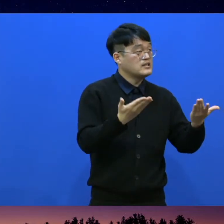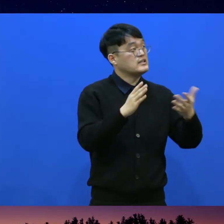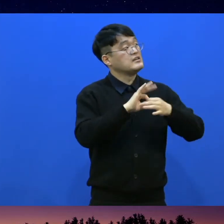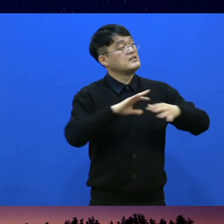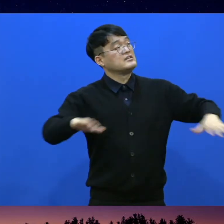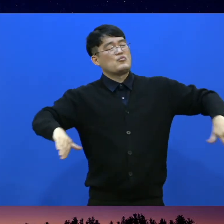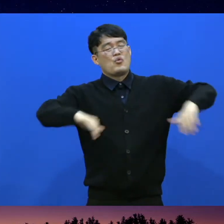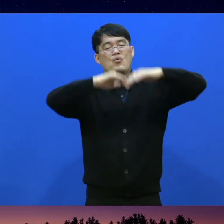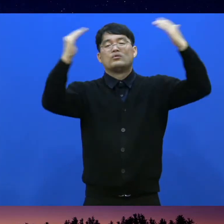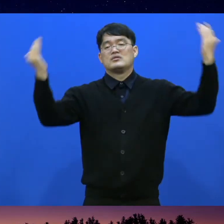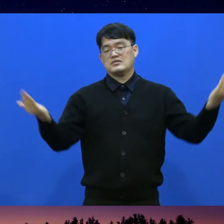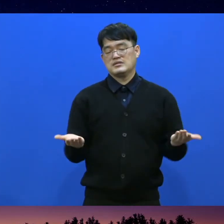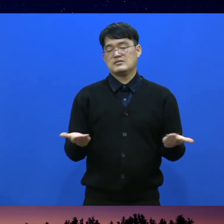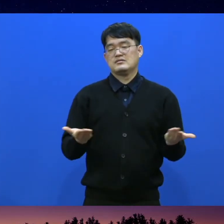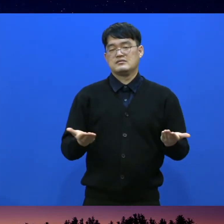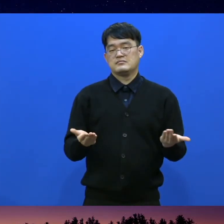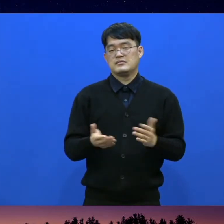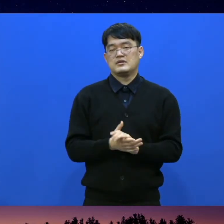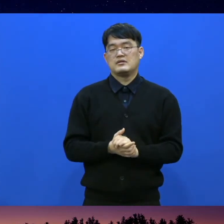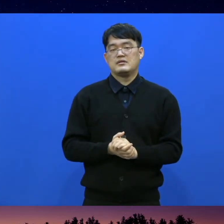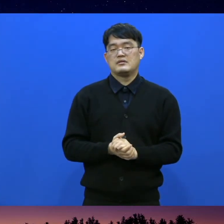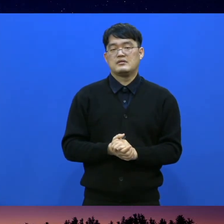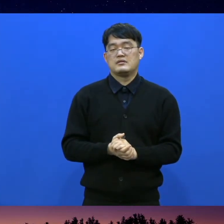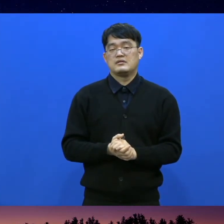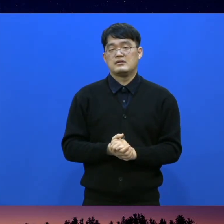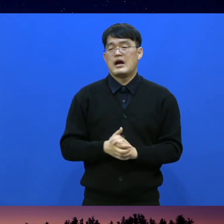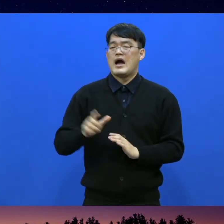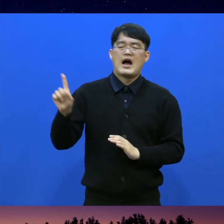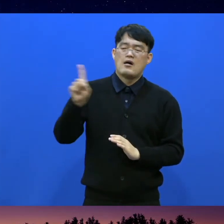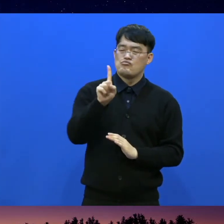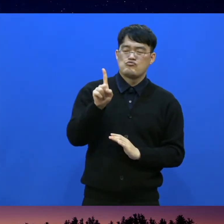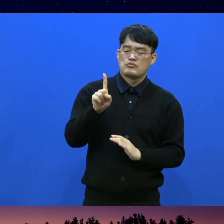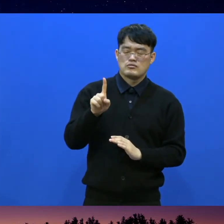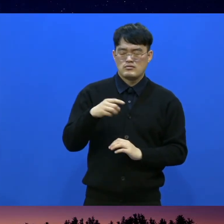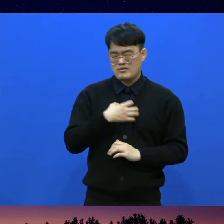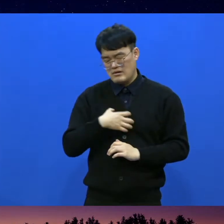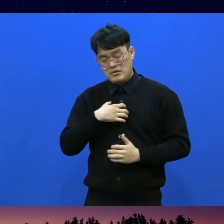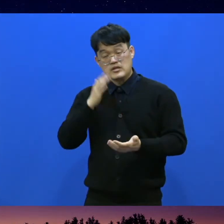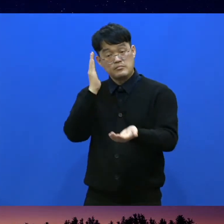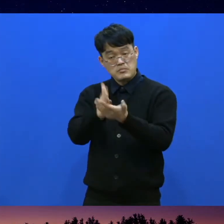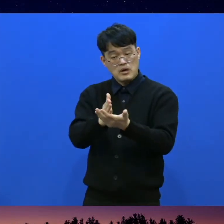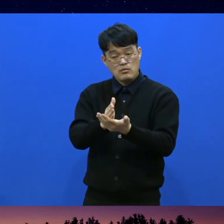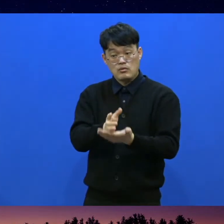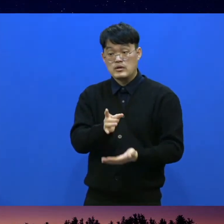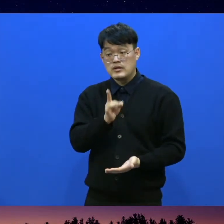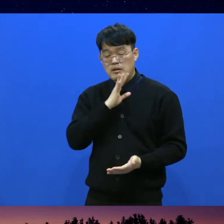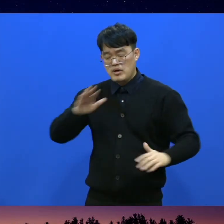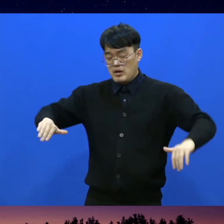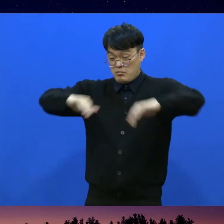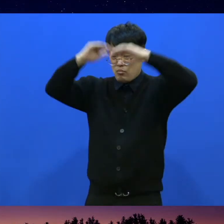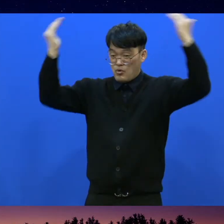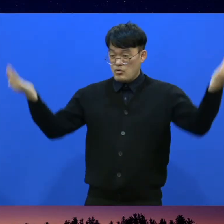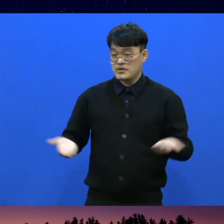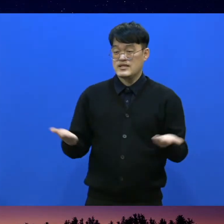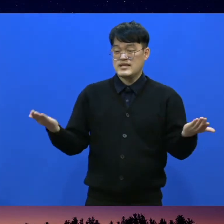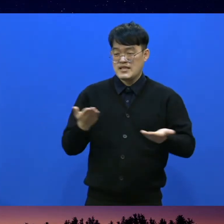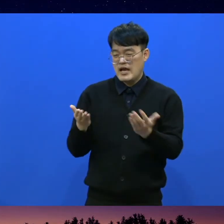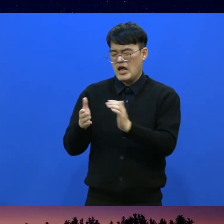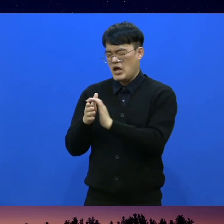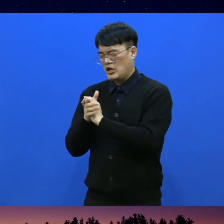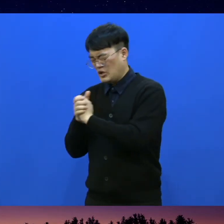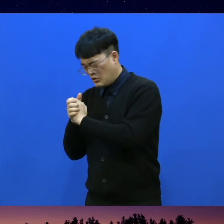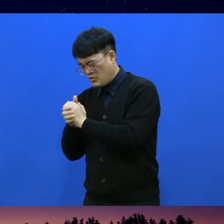everything. 자, 아무것도 염려하지 말고 다만 모든 일에 기도와 간구를 했어요. 그러니까